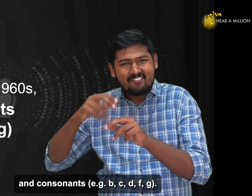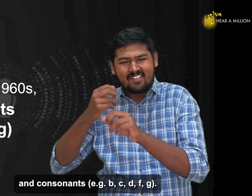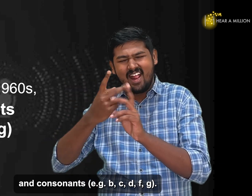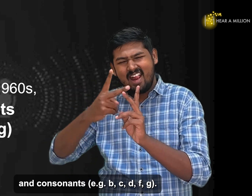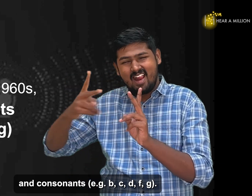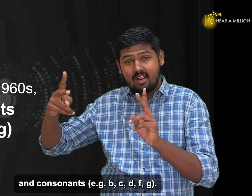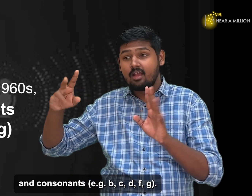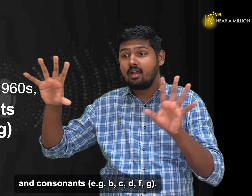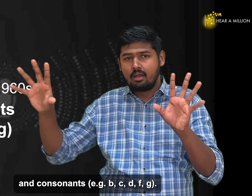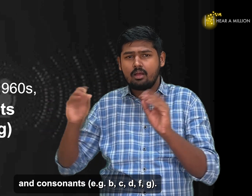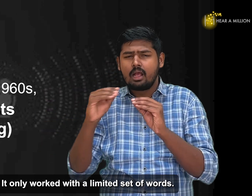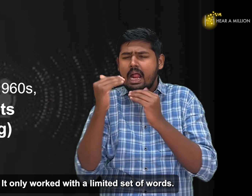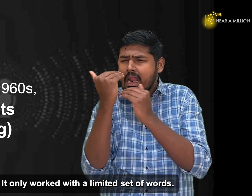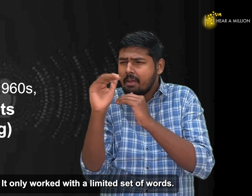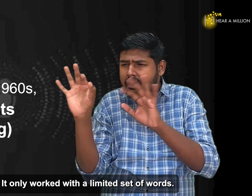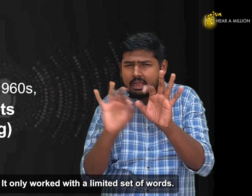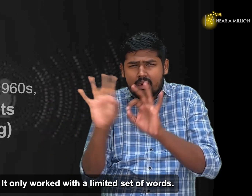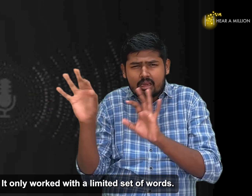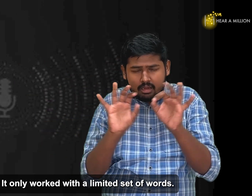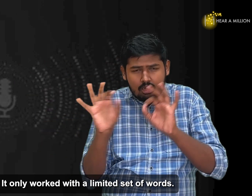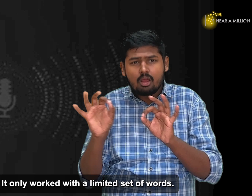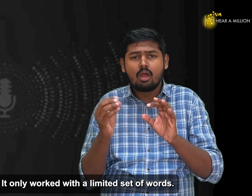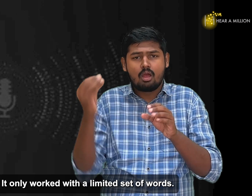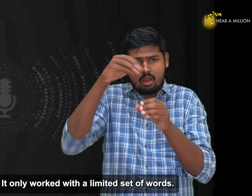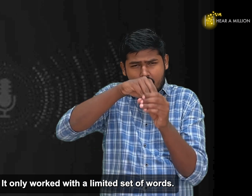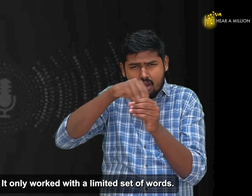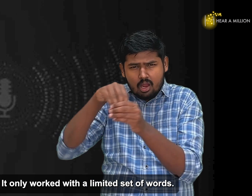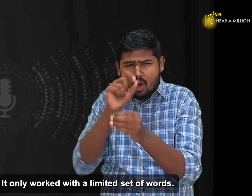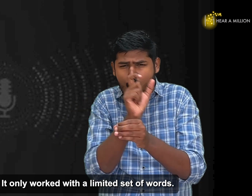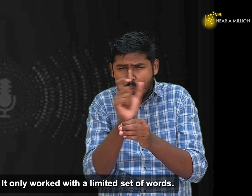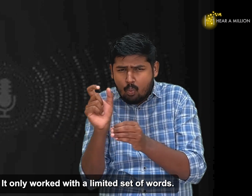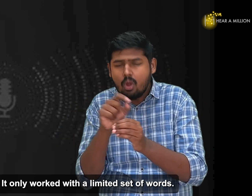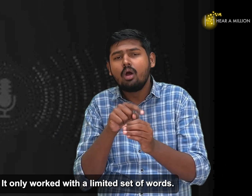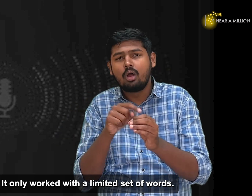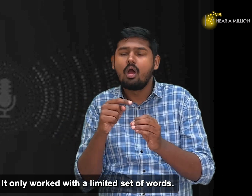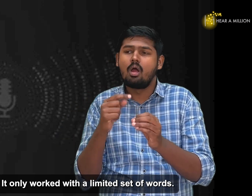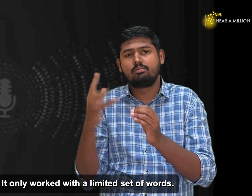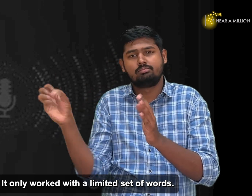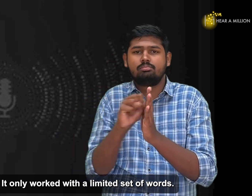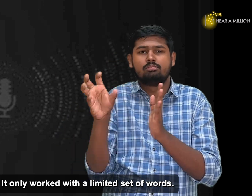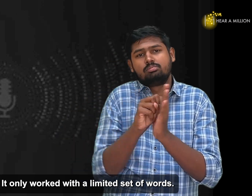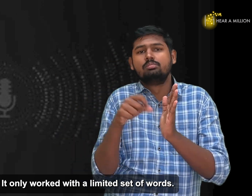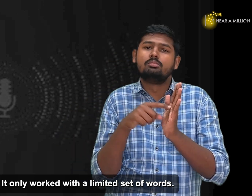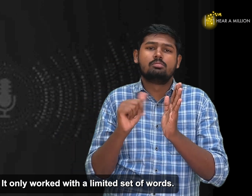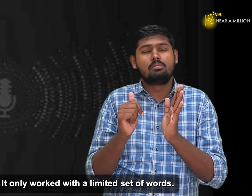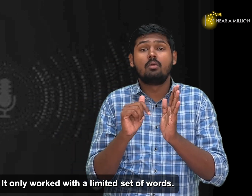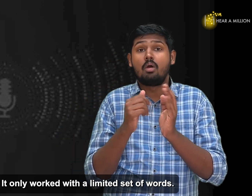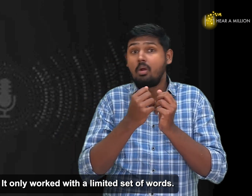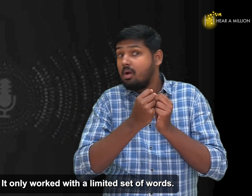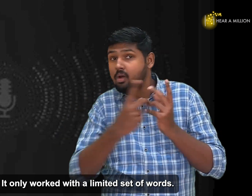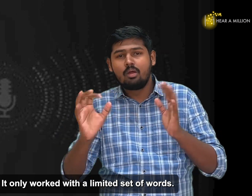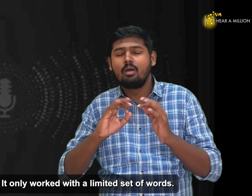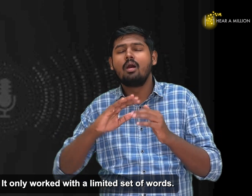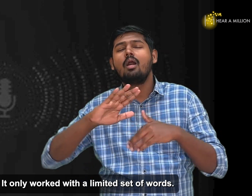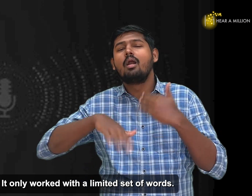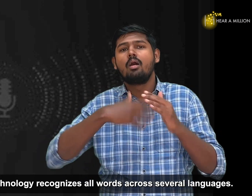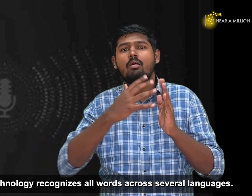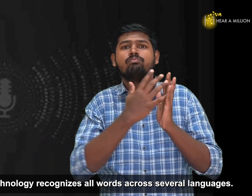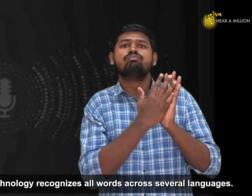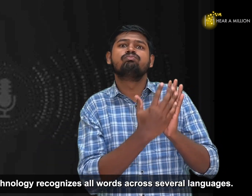G के साथ सीमित शब्दों का समर्थन करने के लिए उन्नत हुई। यह केवल शब्दों